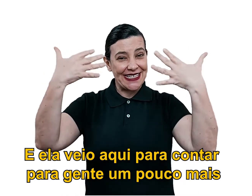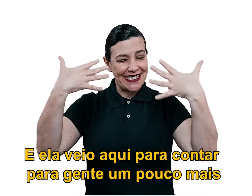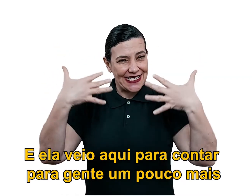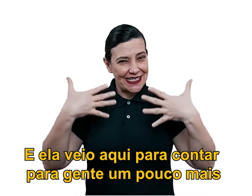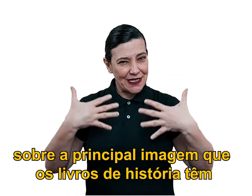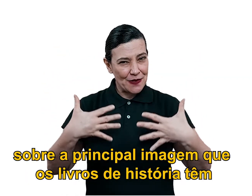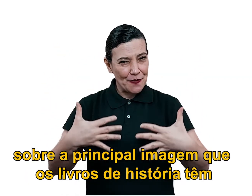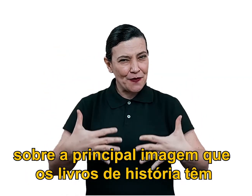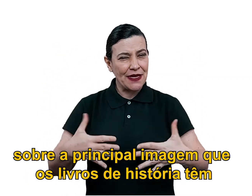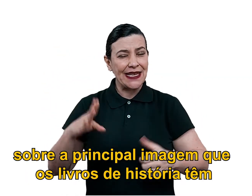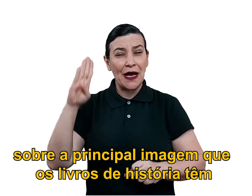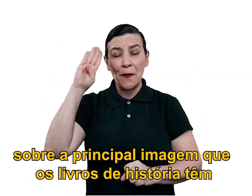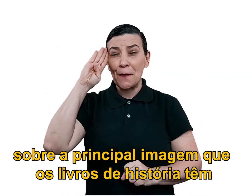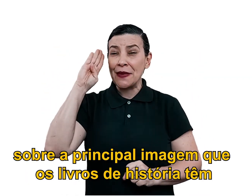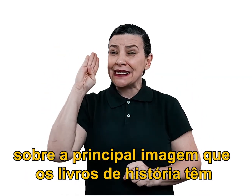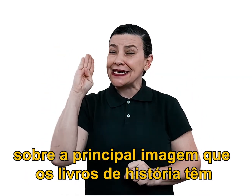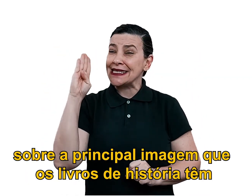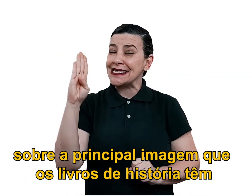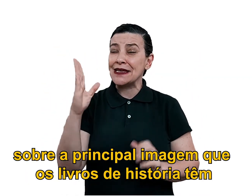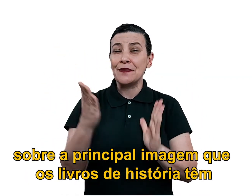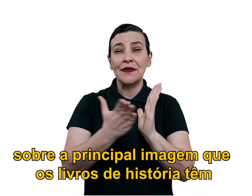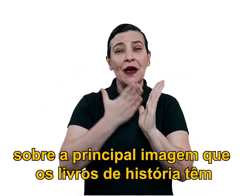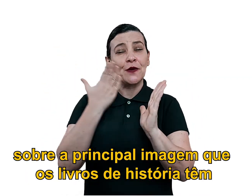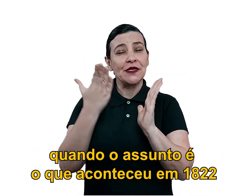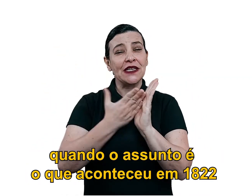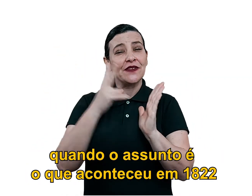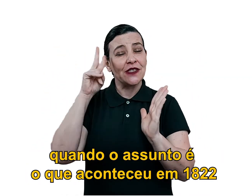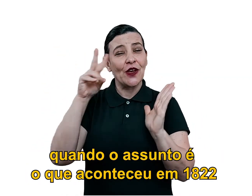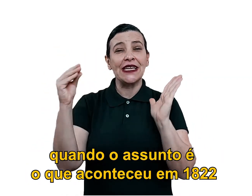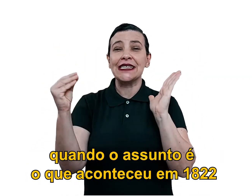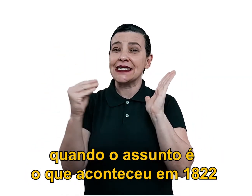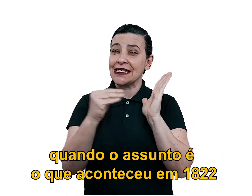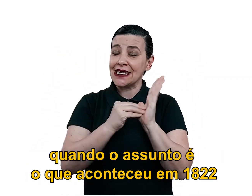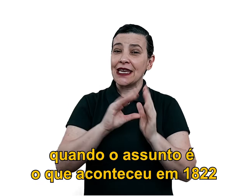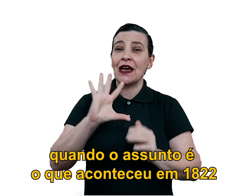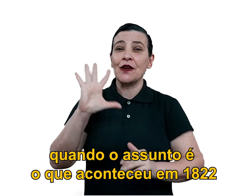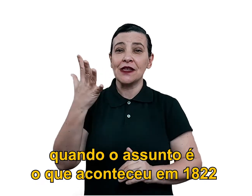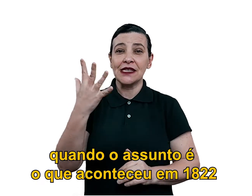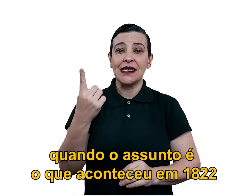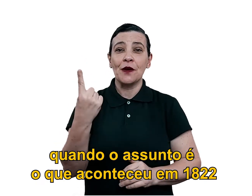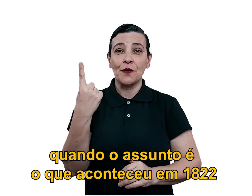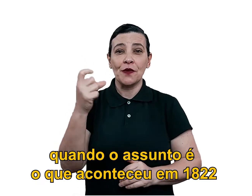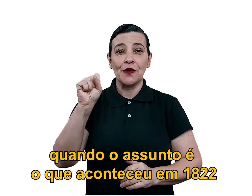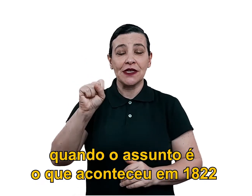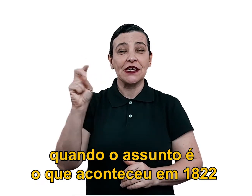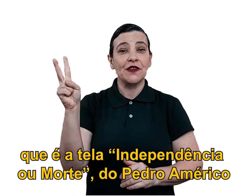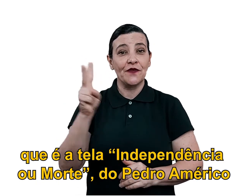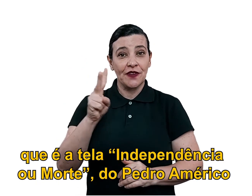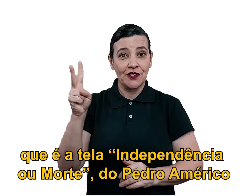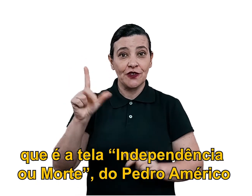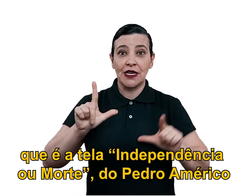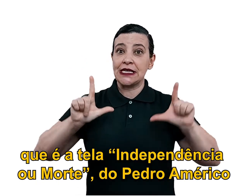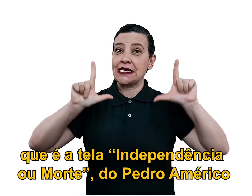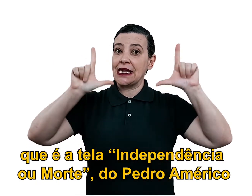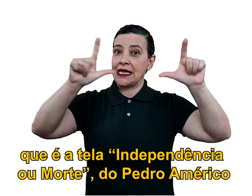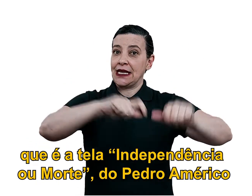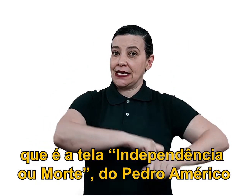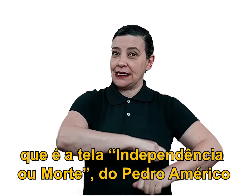pouco mais sobre a principal imagem que os livros de história têm quando o assunto é o que aconteceu em 1822, que é a tela Independência ou Morte